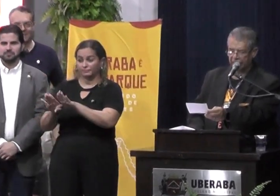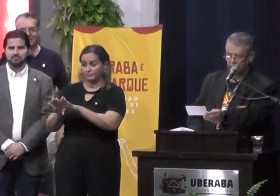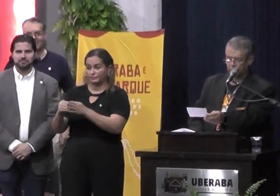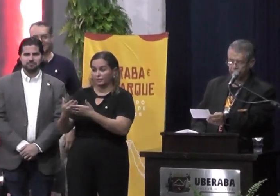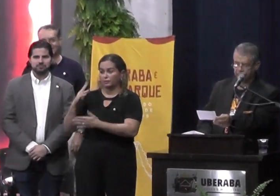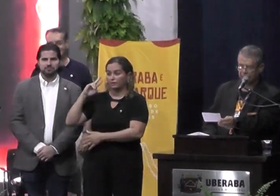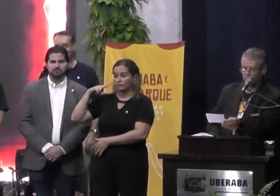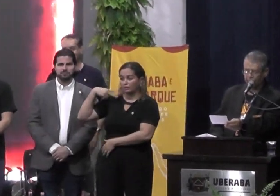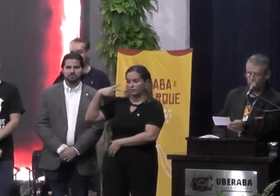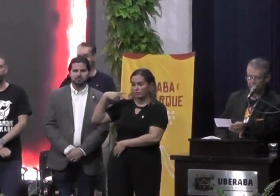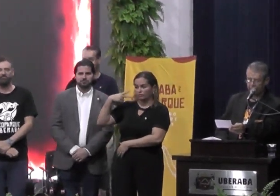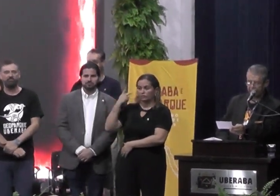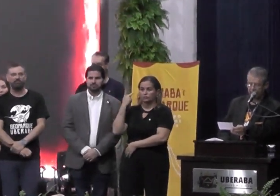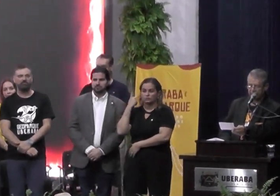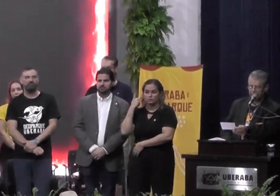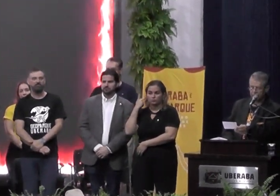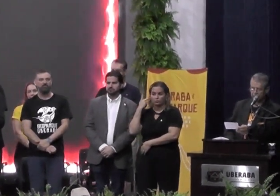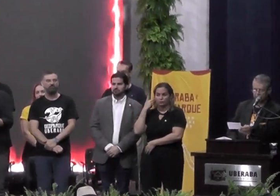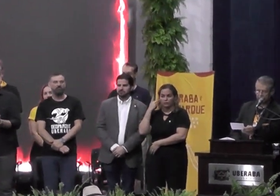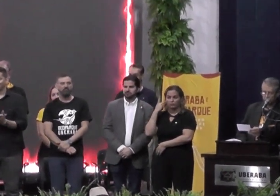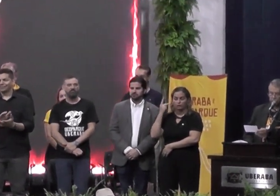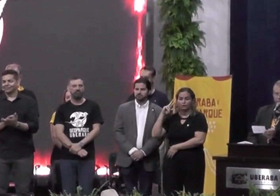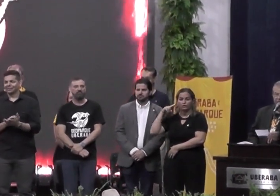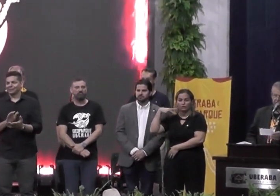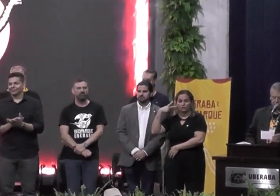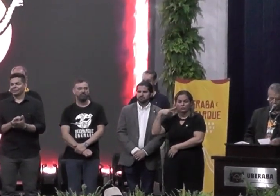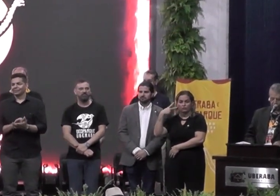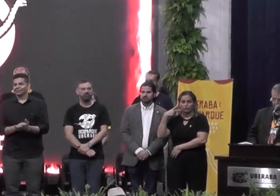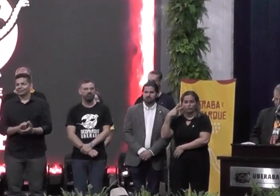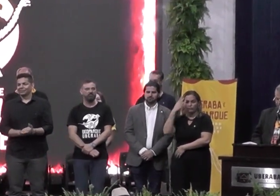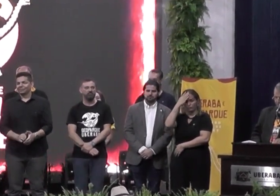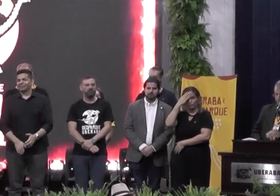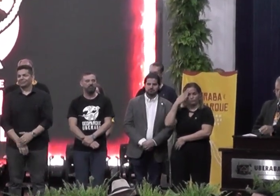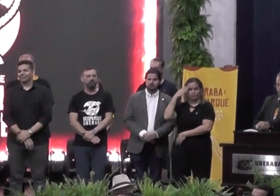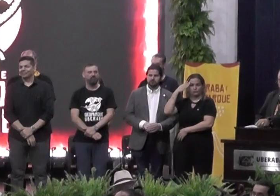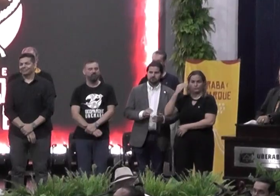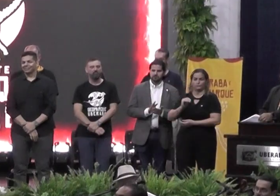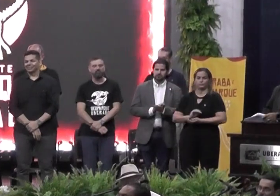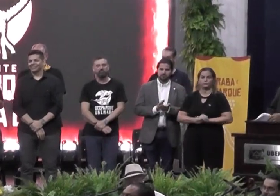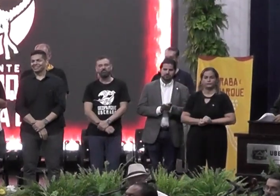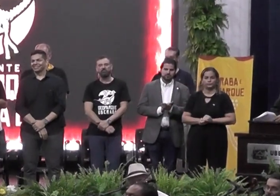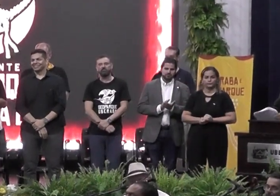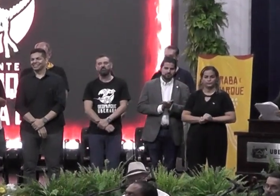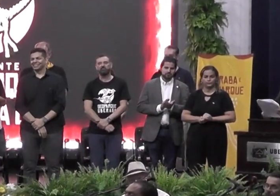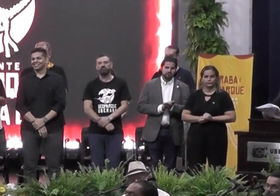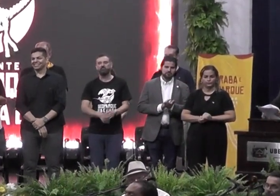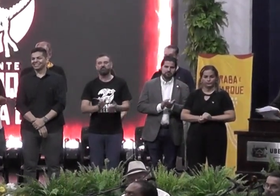vereador Samuel Pereira e vereador Marcial.